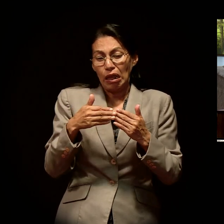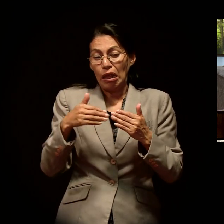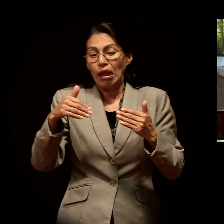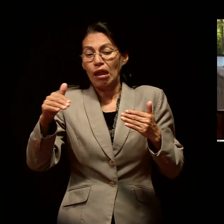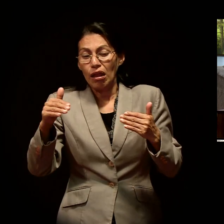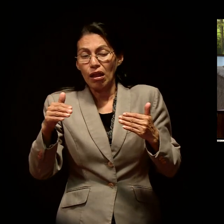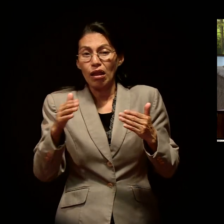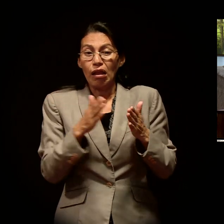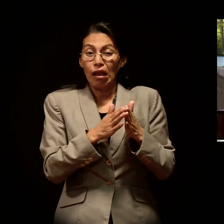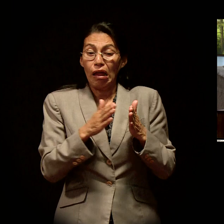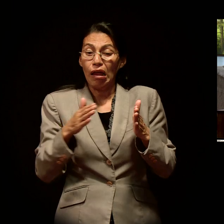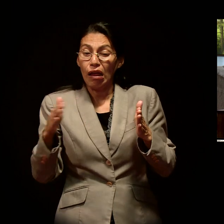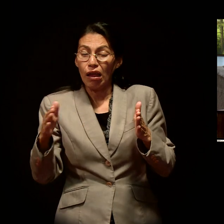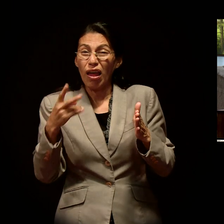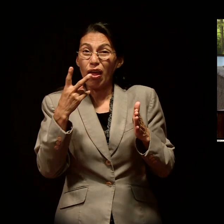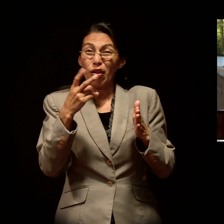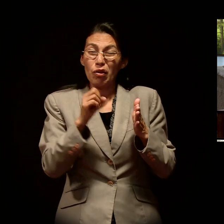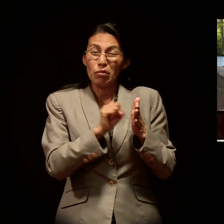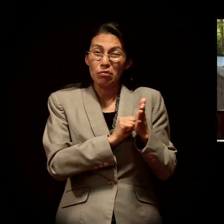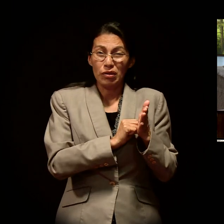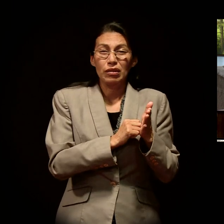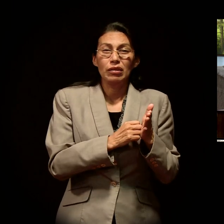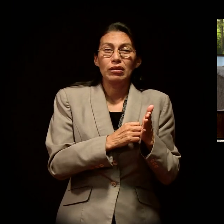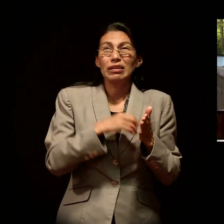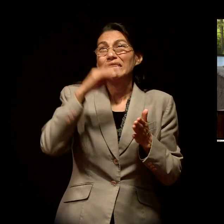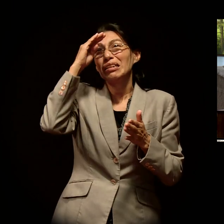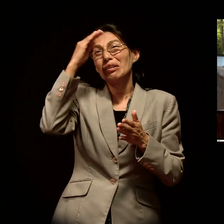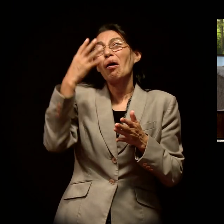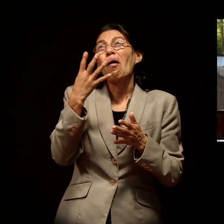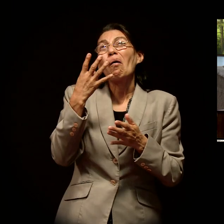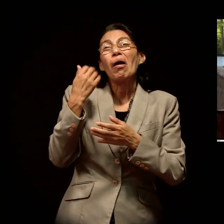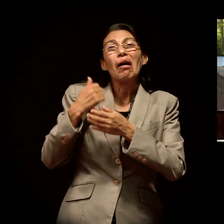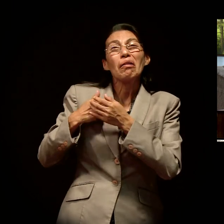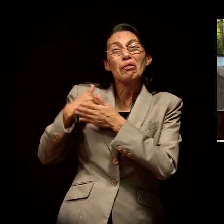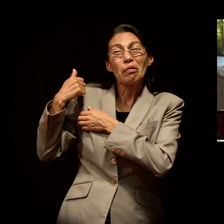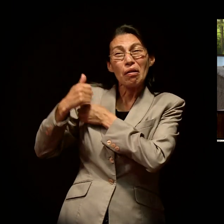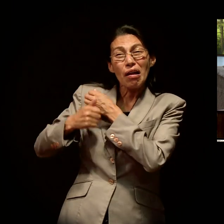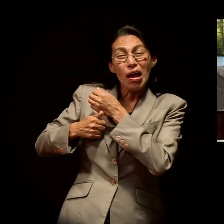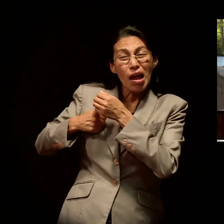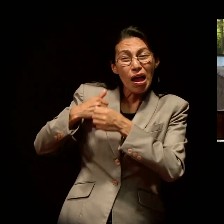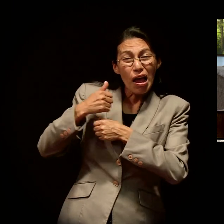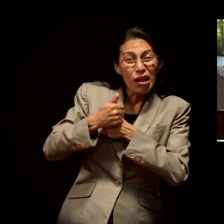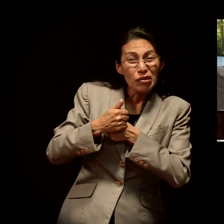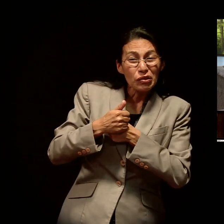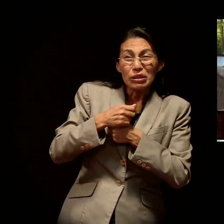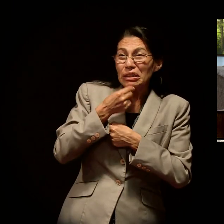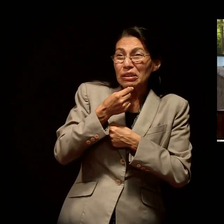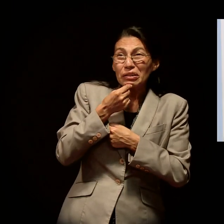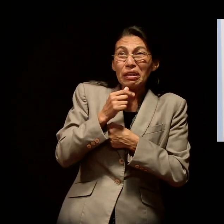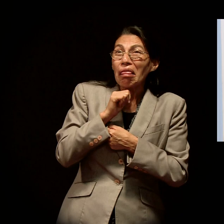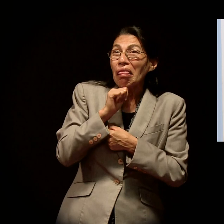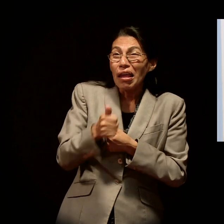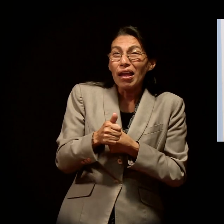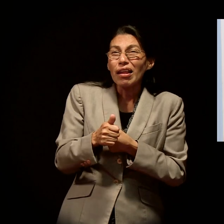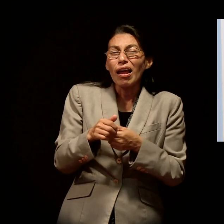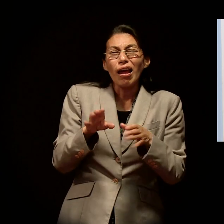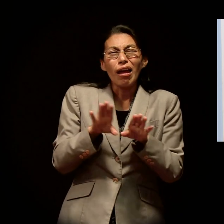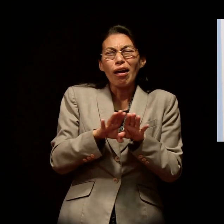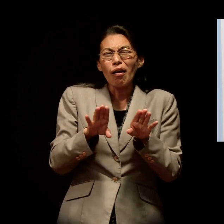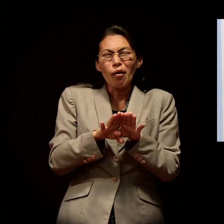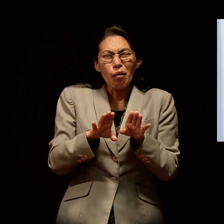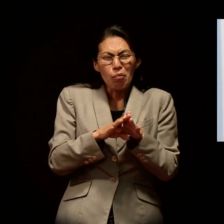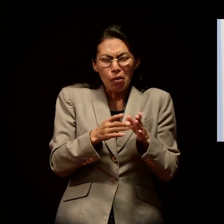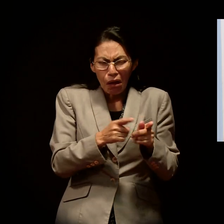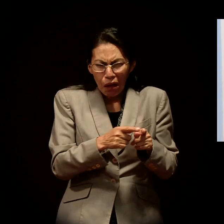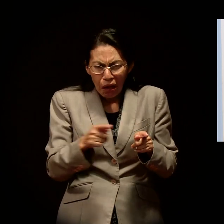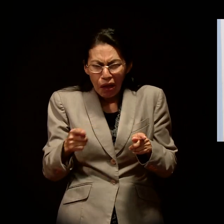eran dos meses y un poquito más señor si en cuatro años no se ha logrado nada cómo es